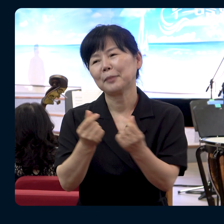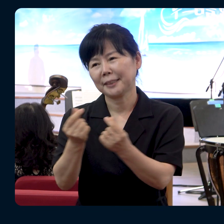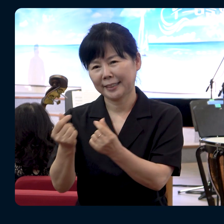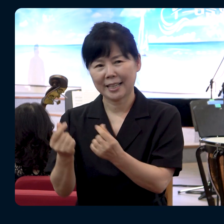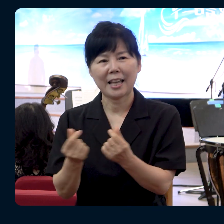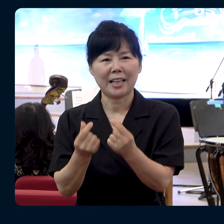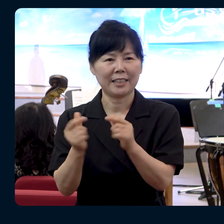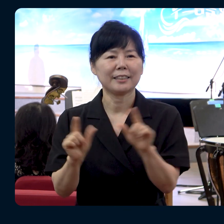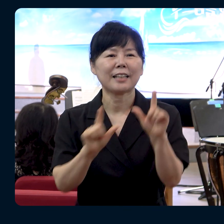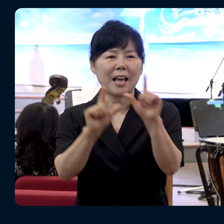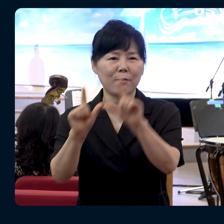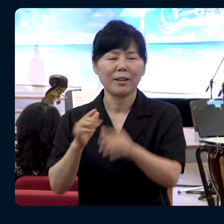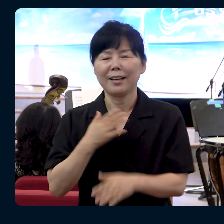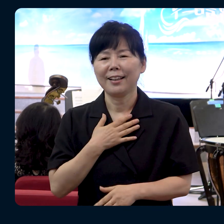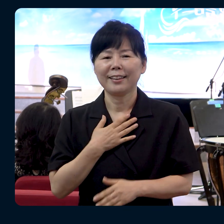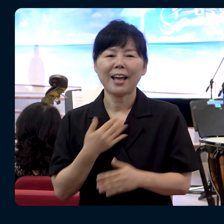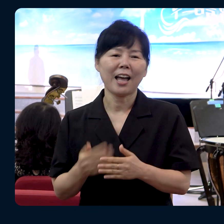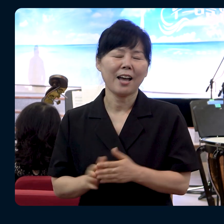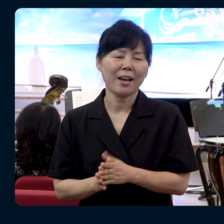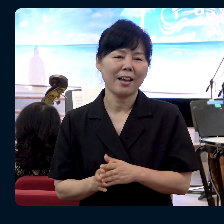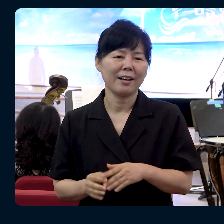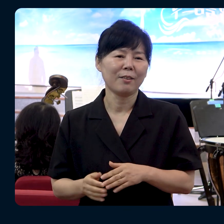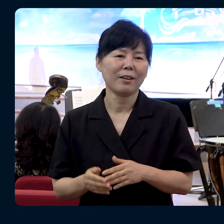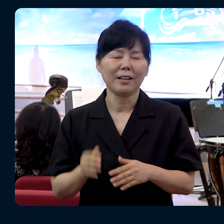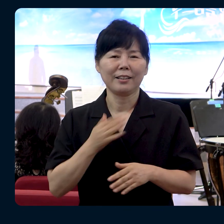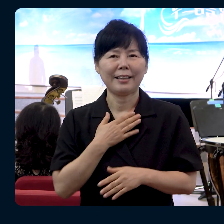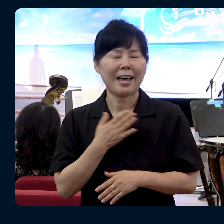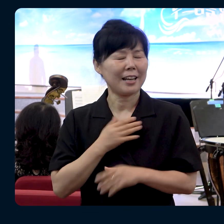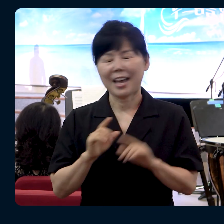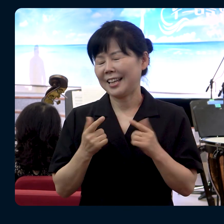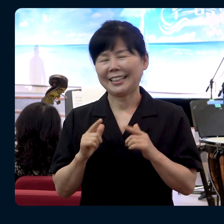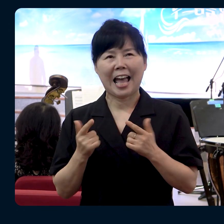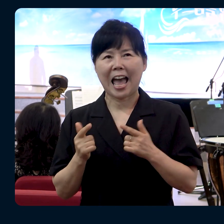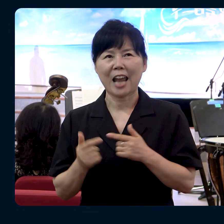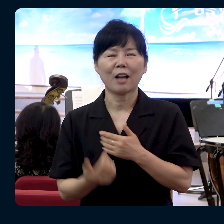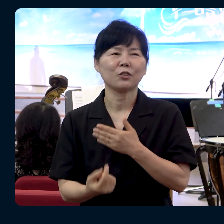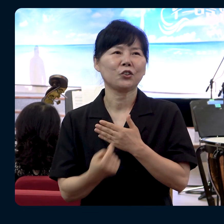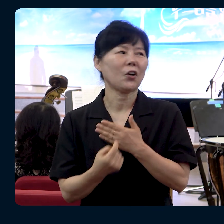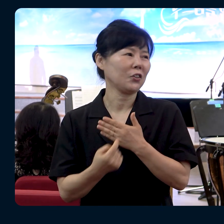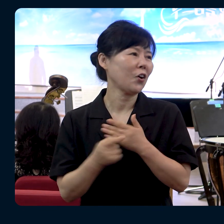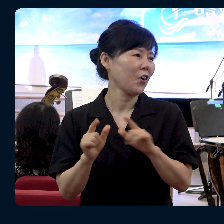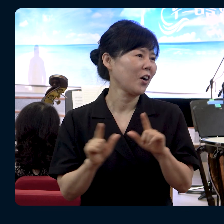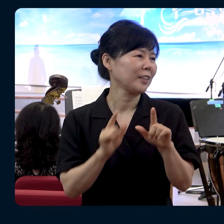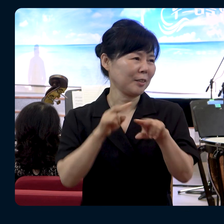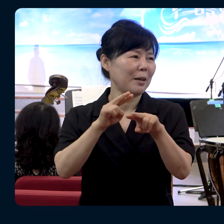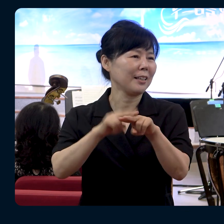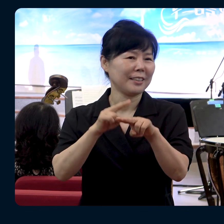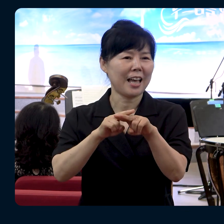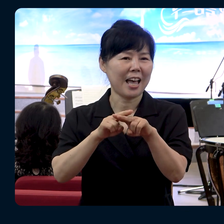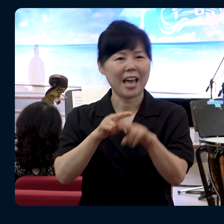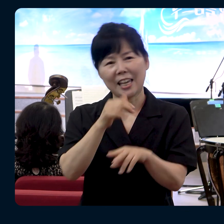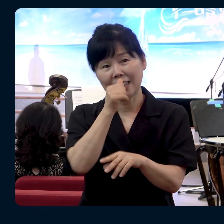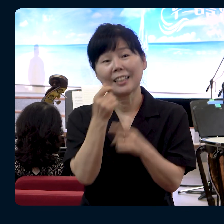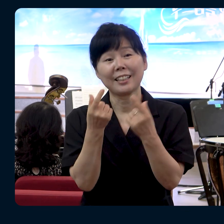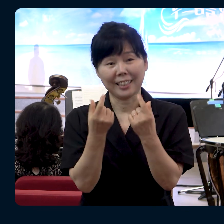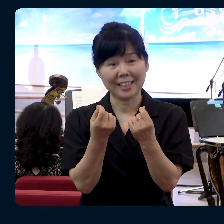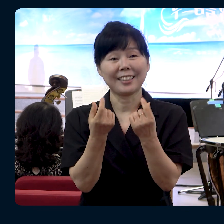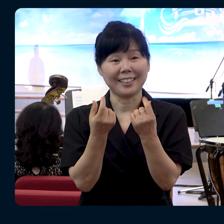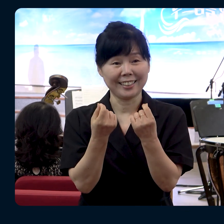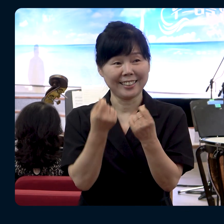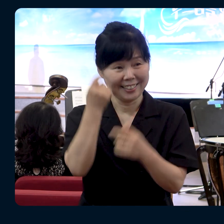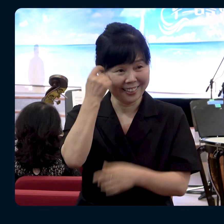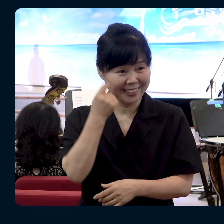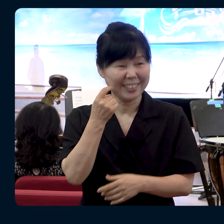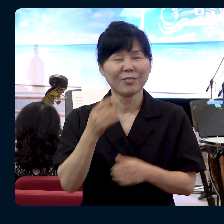있네요. 나는 아니라는 듯이 이렇게 우리가 반응을 하는데, 저한테는 그런 게 참 많이 있었습니다. 그래서 이런 방향으로 내가 좀 정리를 좀